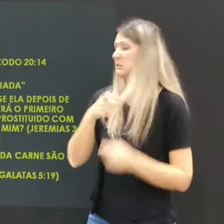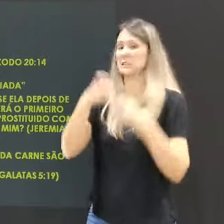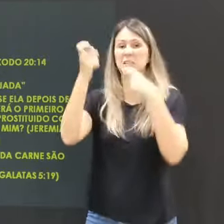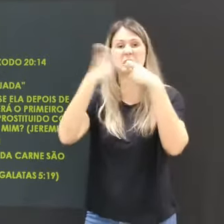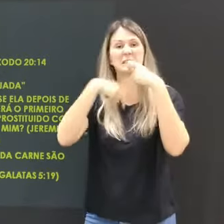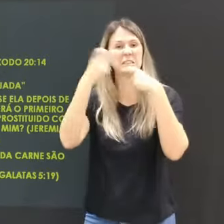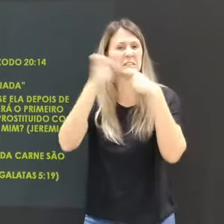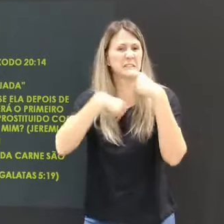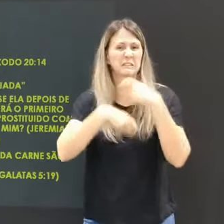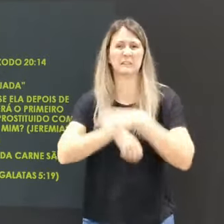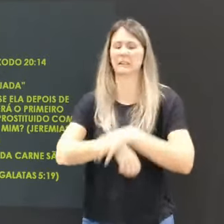é pecado,